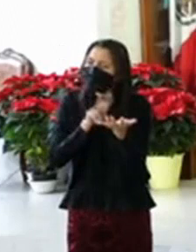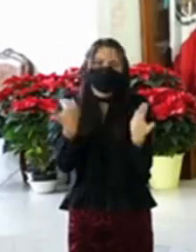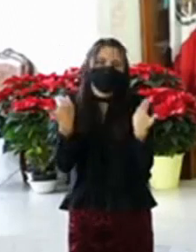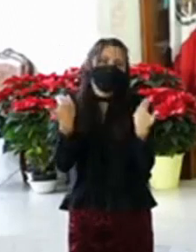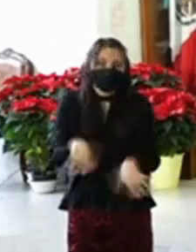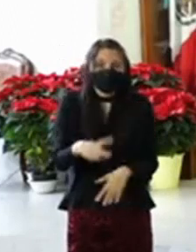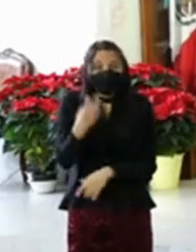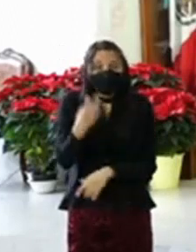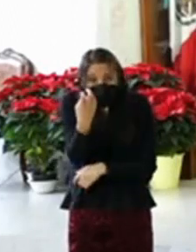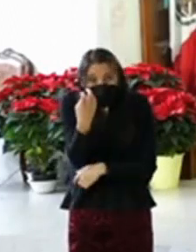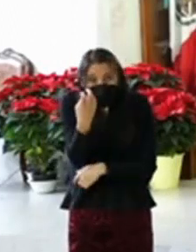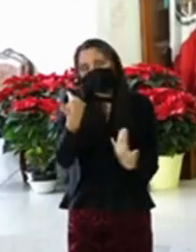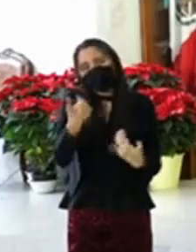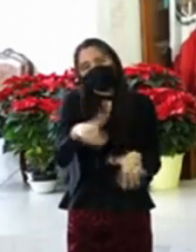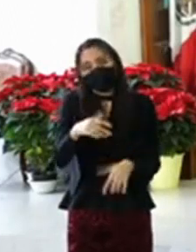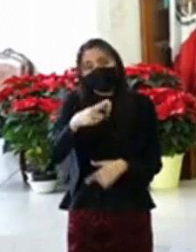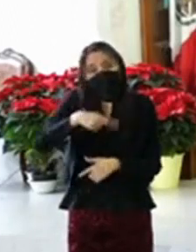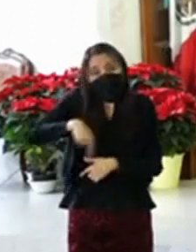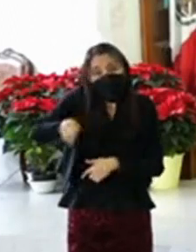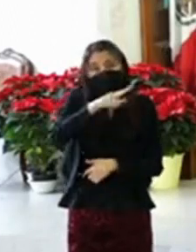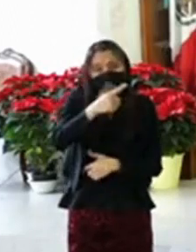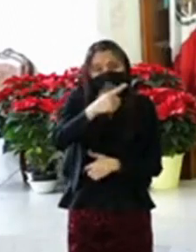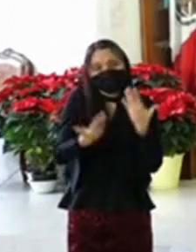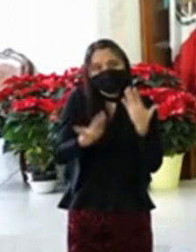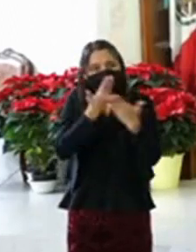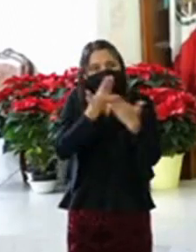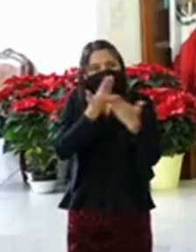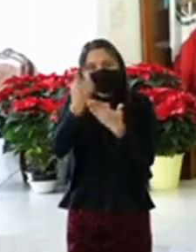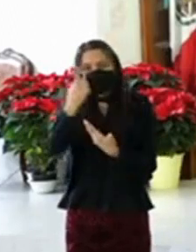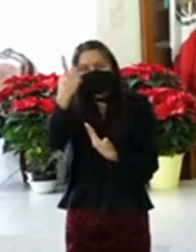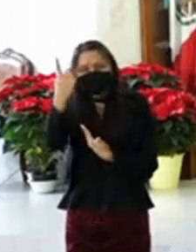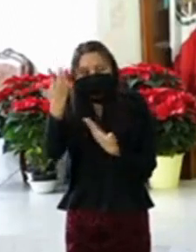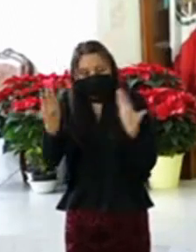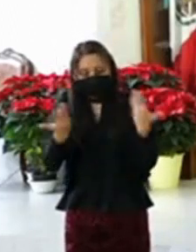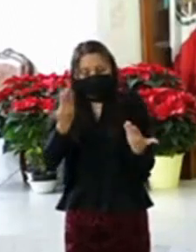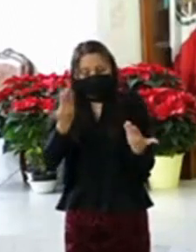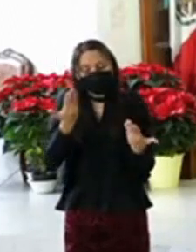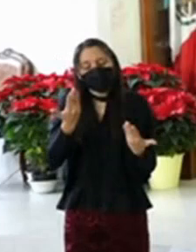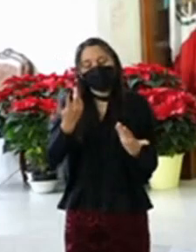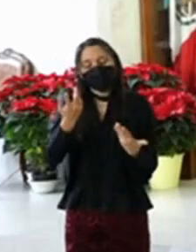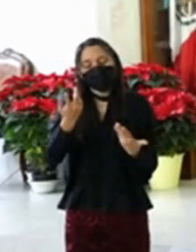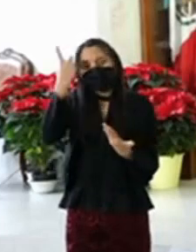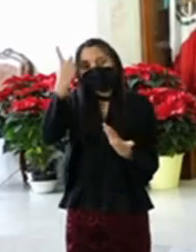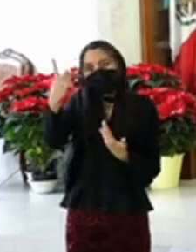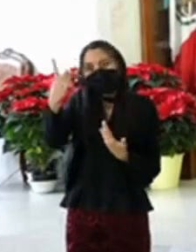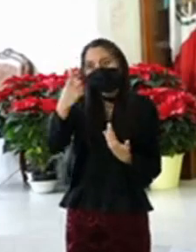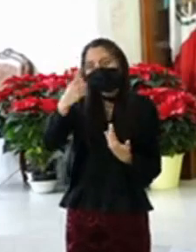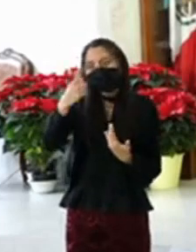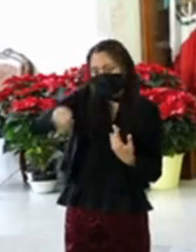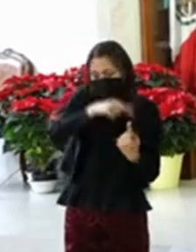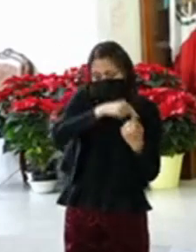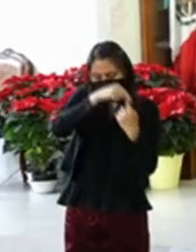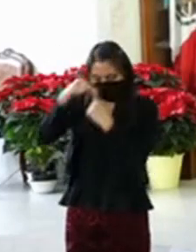Qué desafortunado. Porque tuvo la oportunidad de recibir al